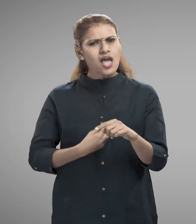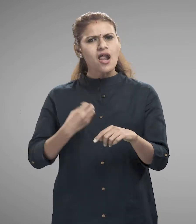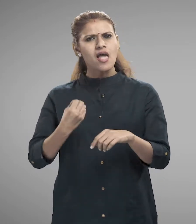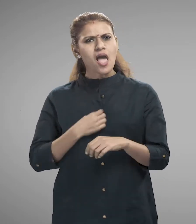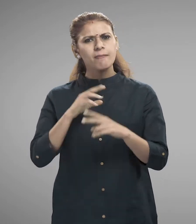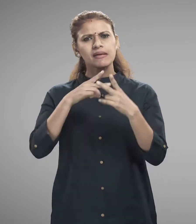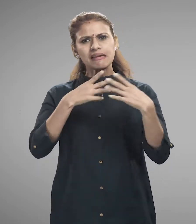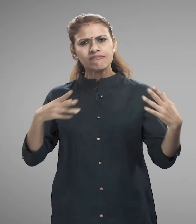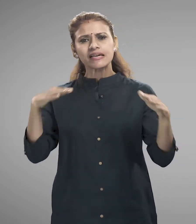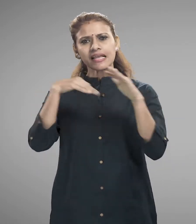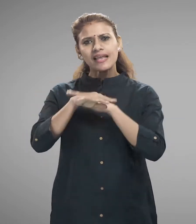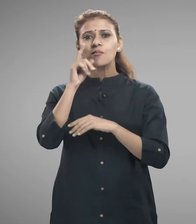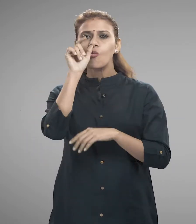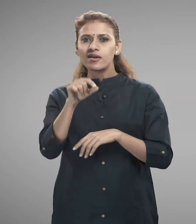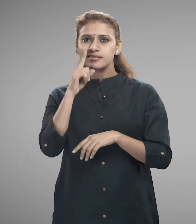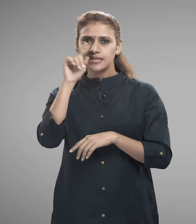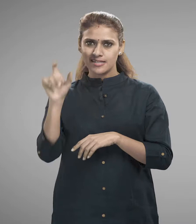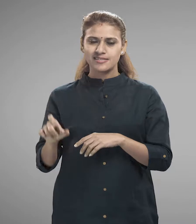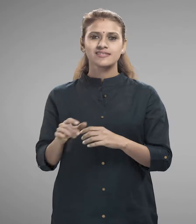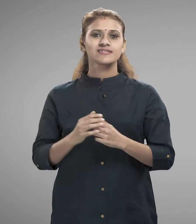में शारीरिक और भावनात्मक बदलाव,